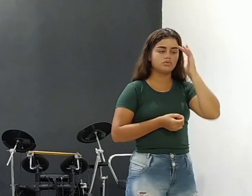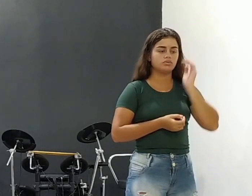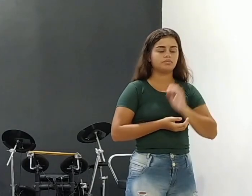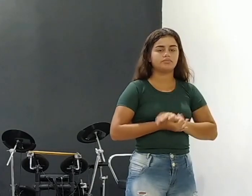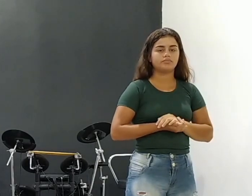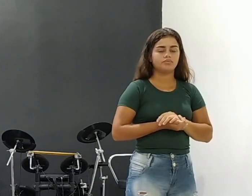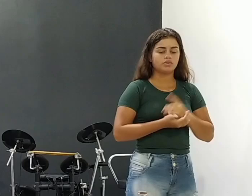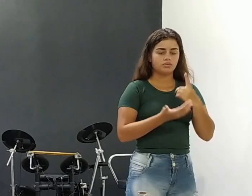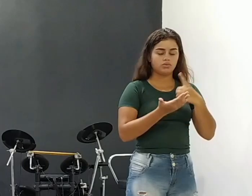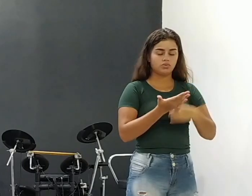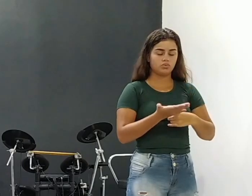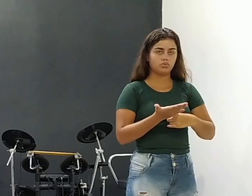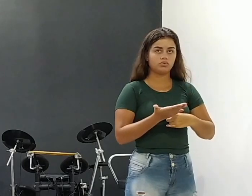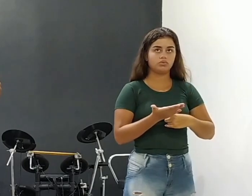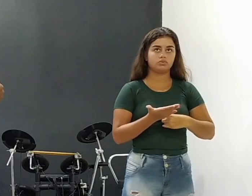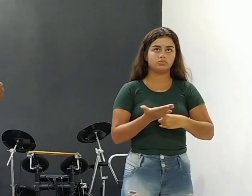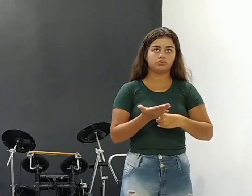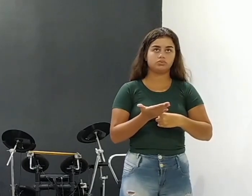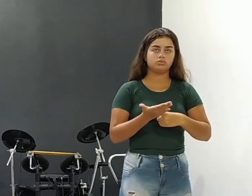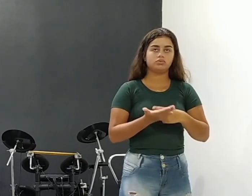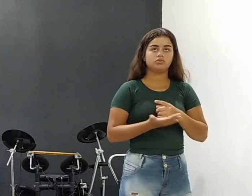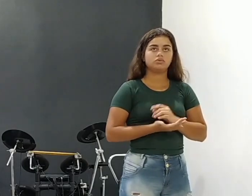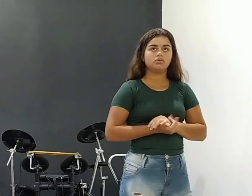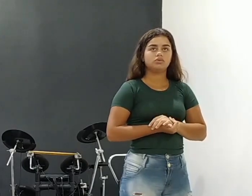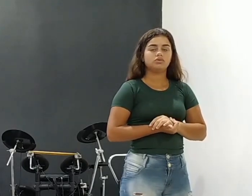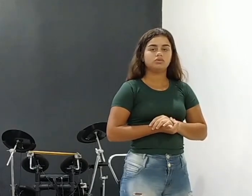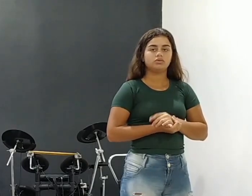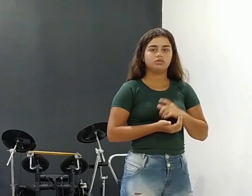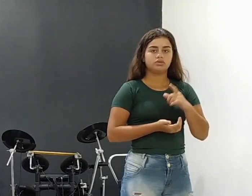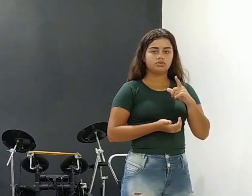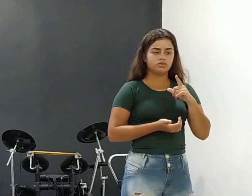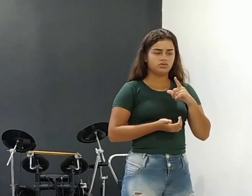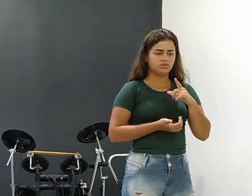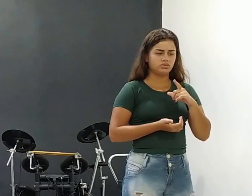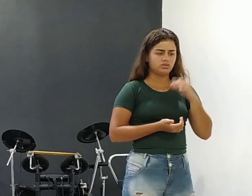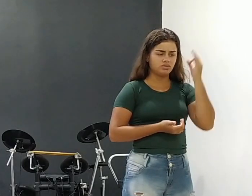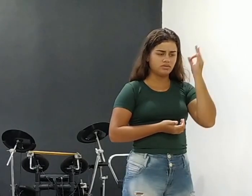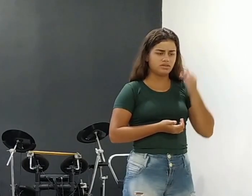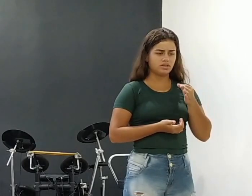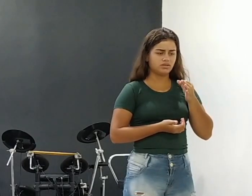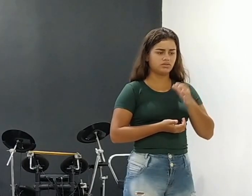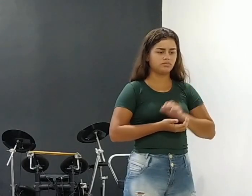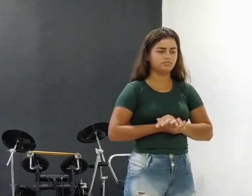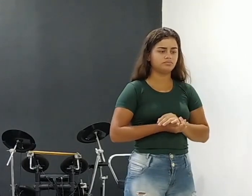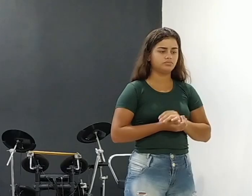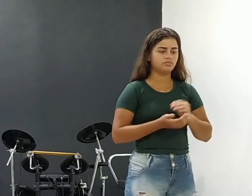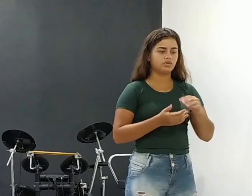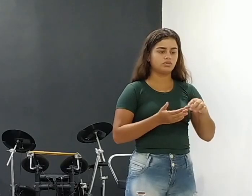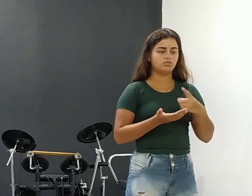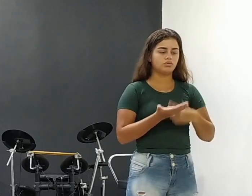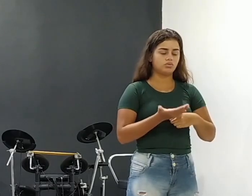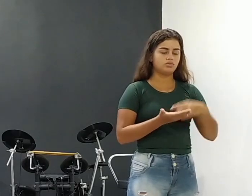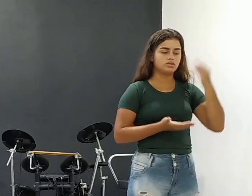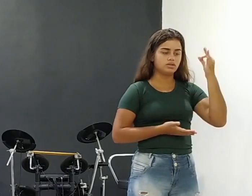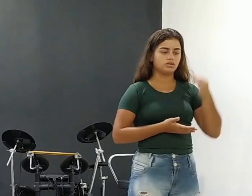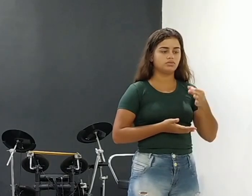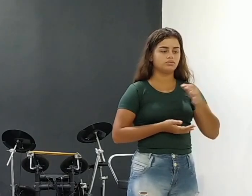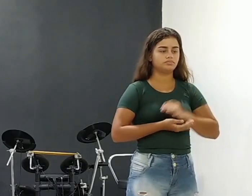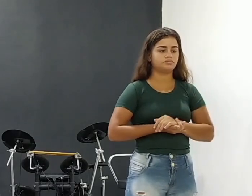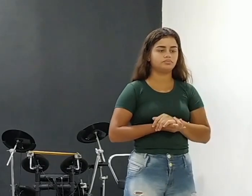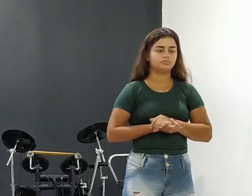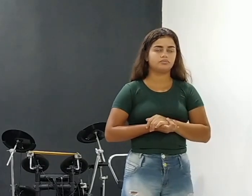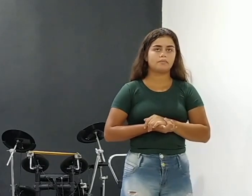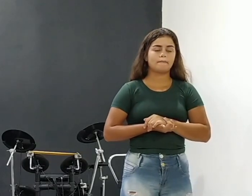aquele acordo, que aquele negócio tinha palavra, que aquilo ali estava sendo feito um acordo, que estava sendo feito